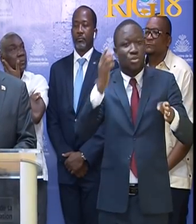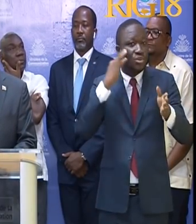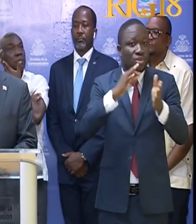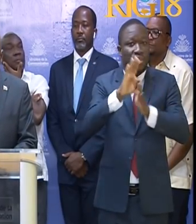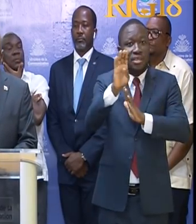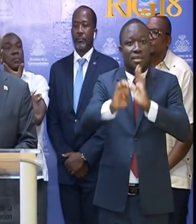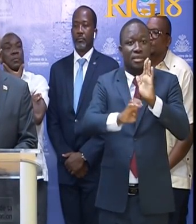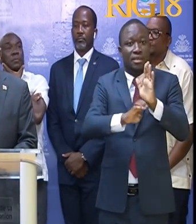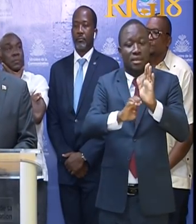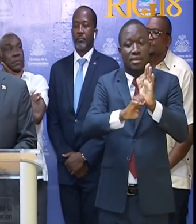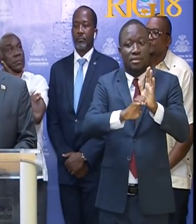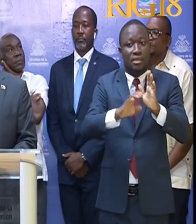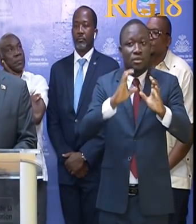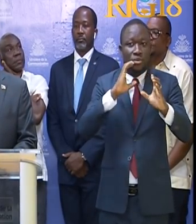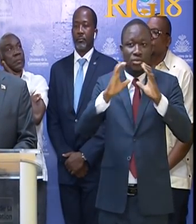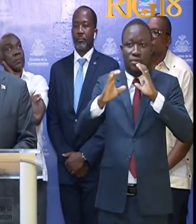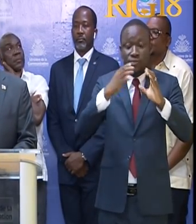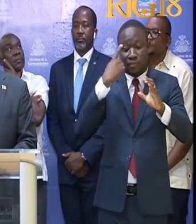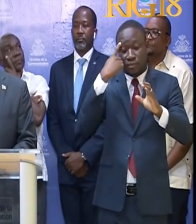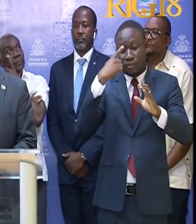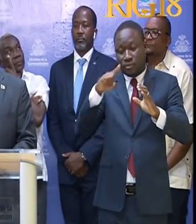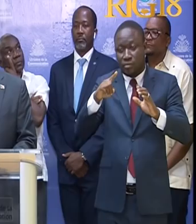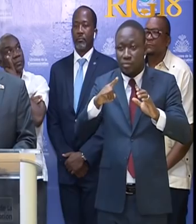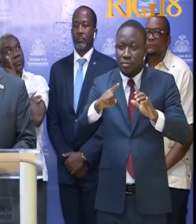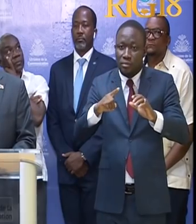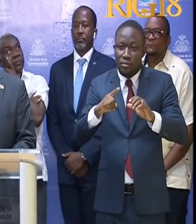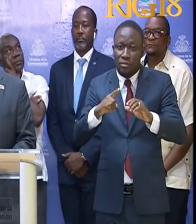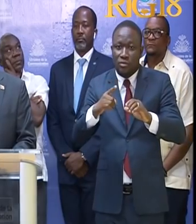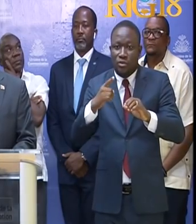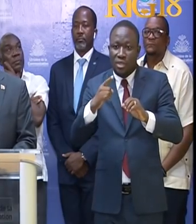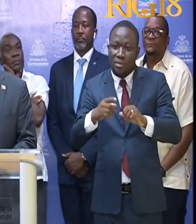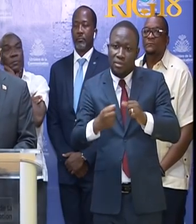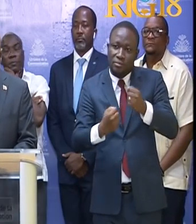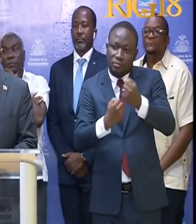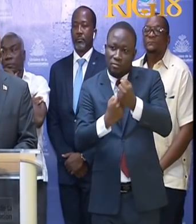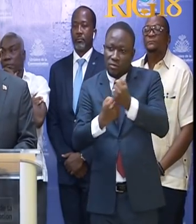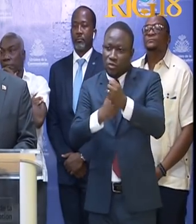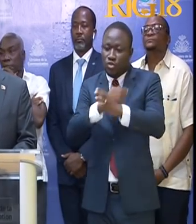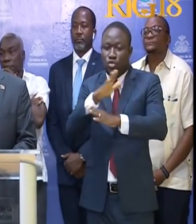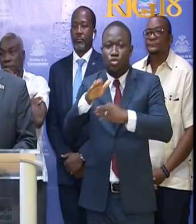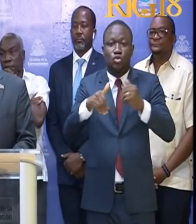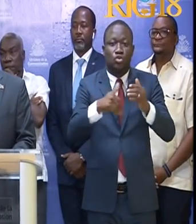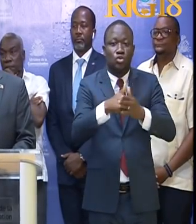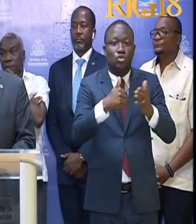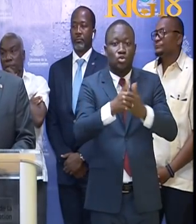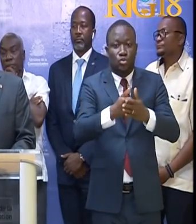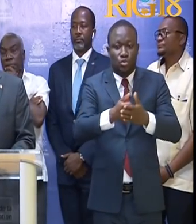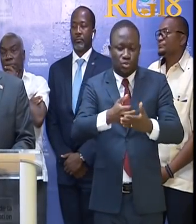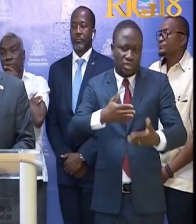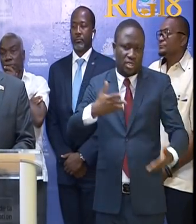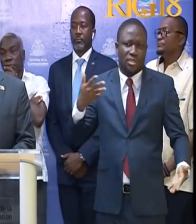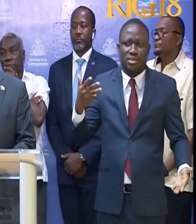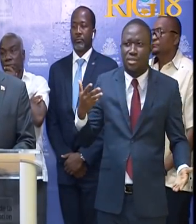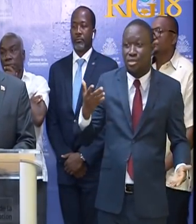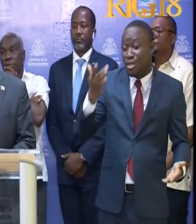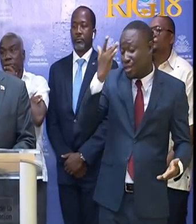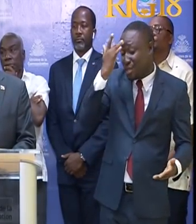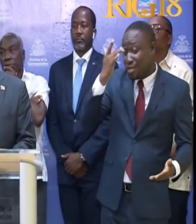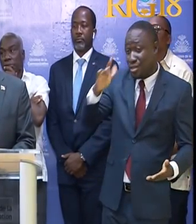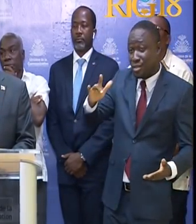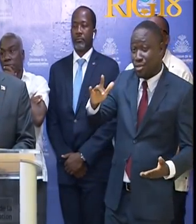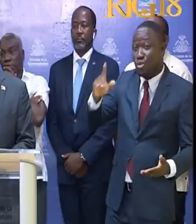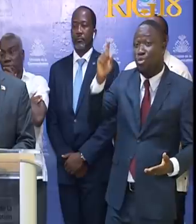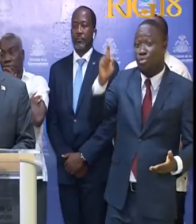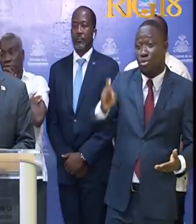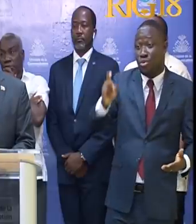communication en vue de mobiliser toutes les ressources, toutes les compétences et les expertises